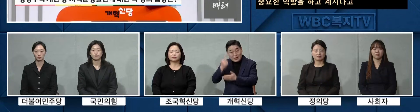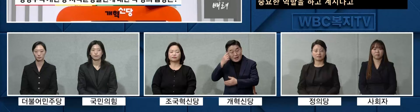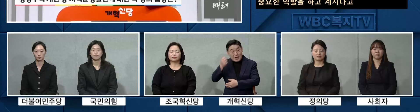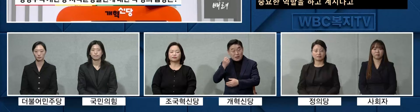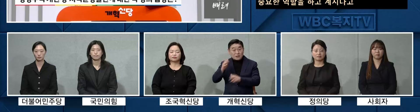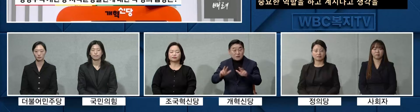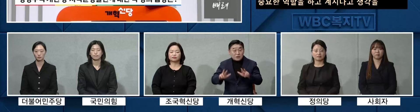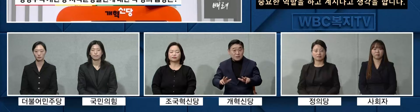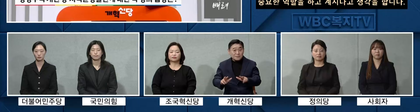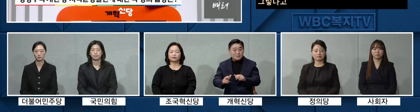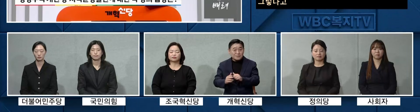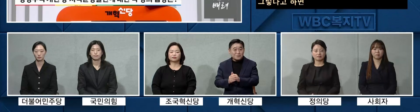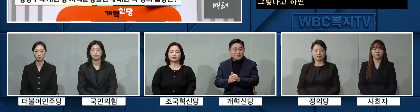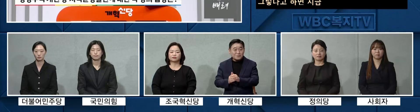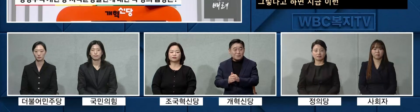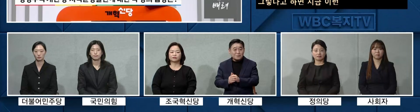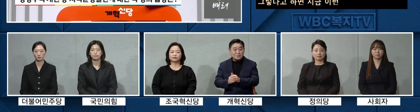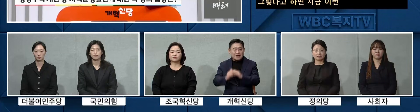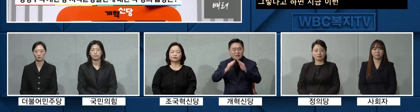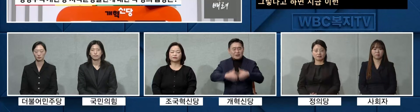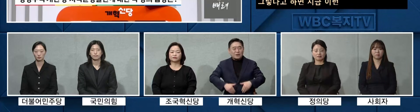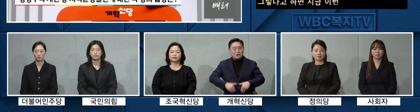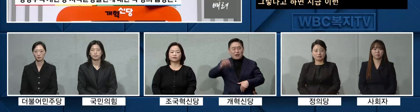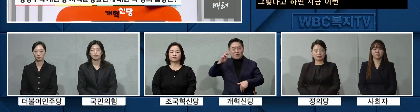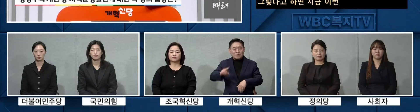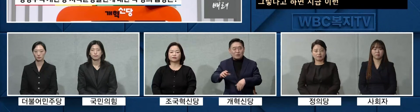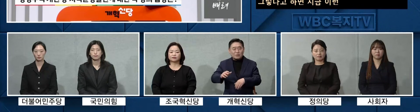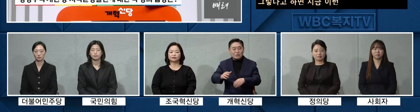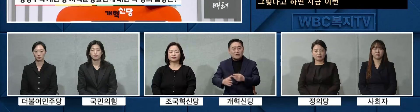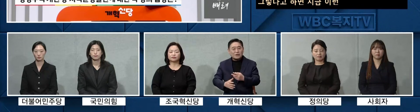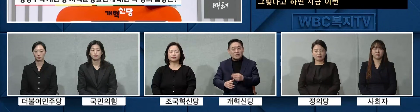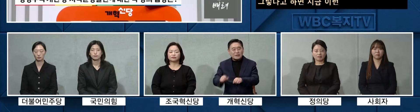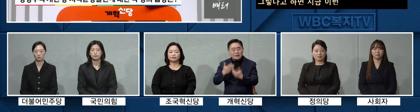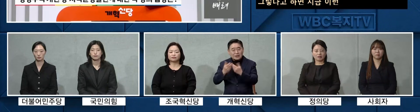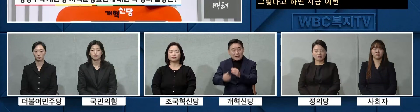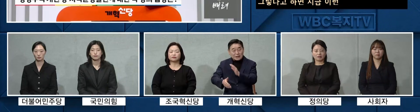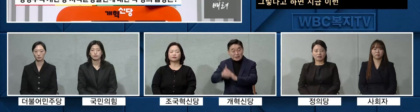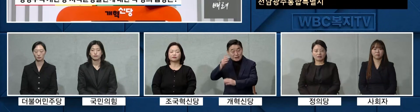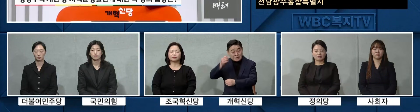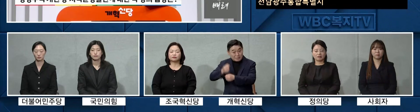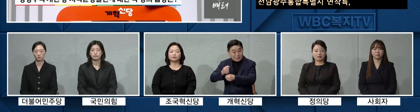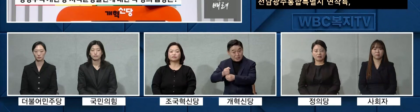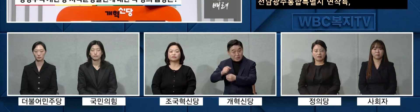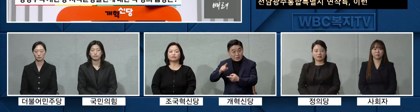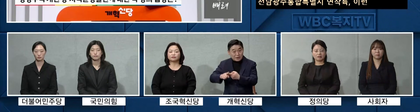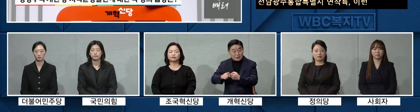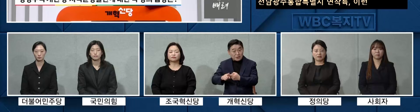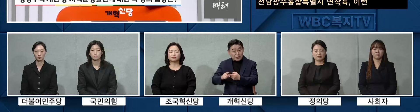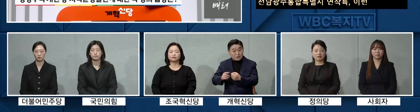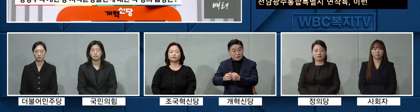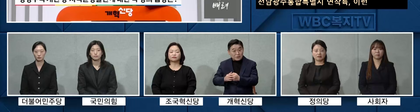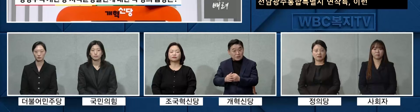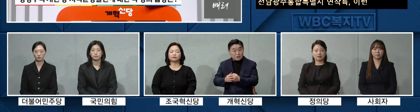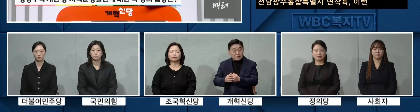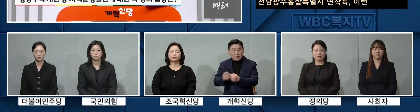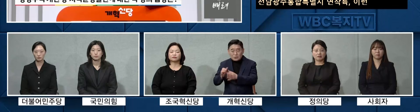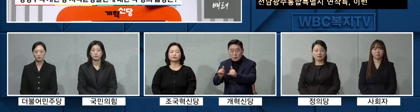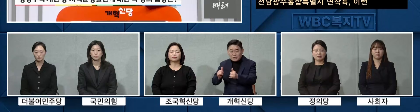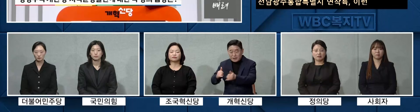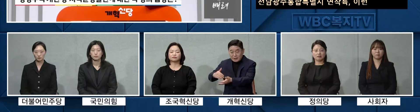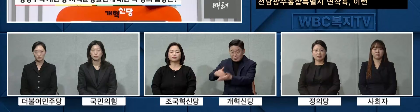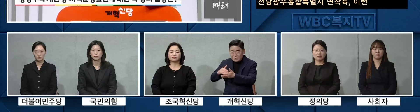그러면 지금 이런 전남 광주 종합특별시의 연착륙 이런 것들을 위해서는 소수정당에서는 그 소수자의